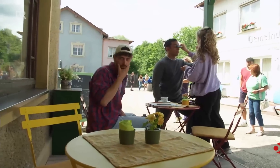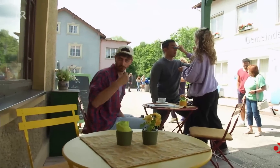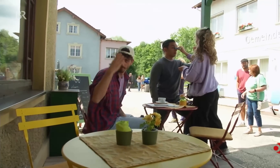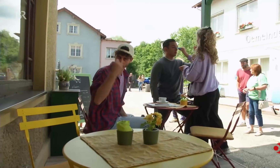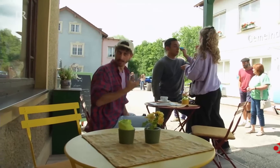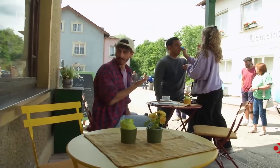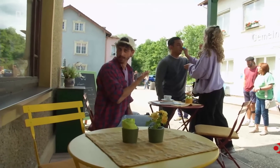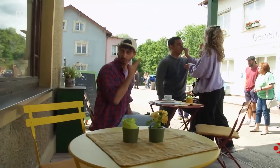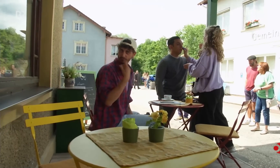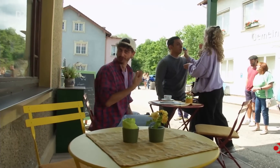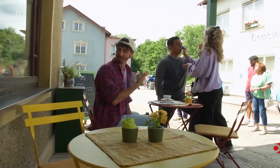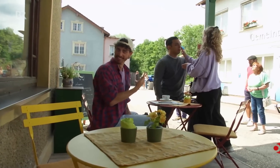Ein schöner Mann, oder?